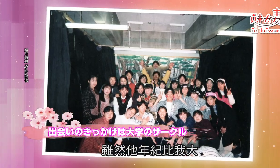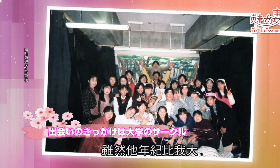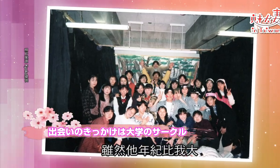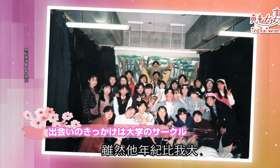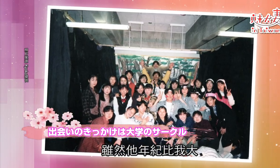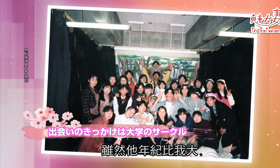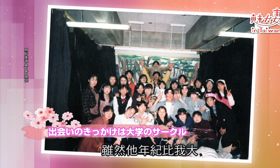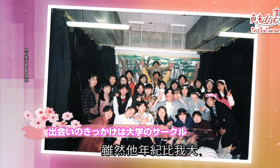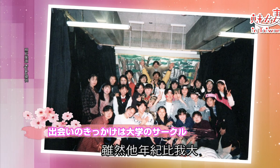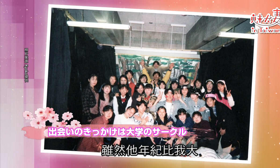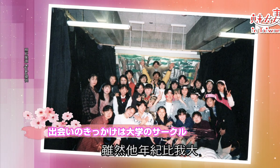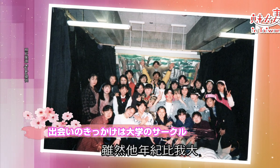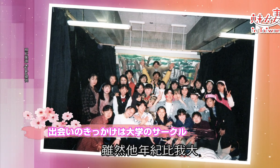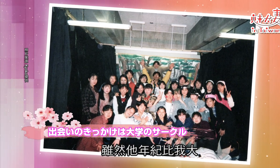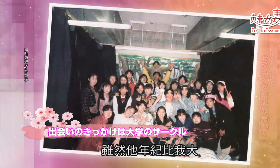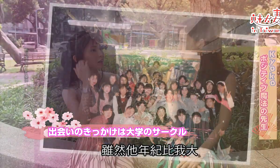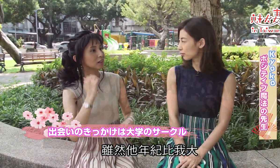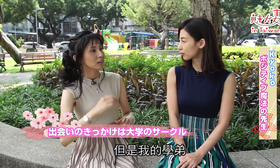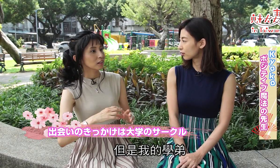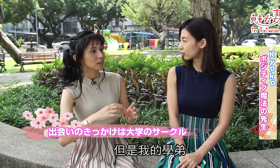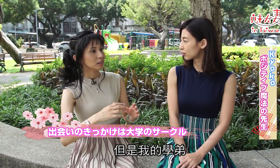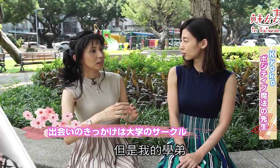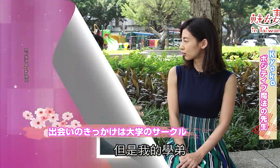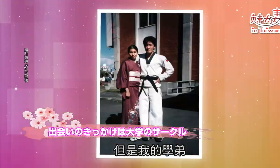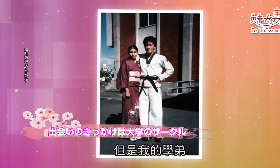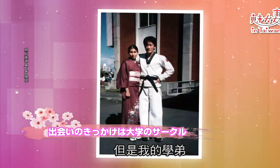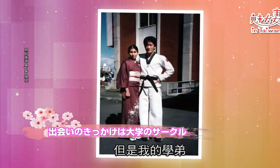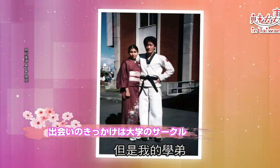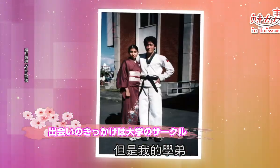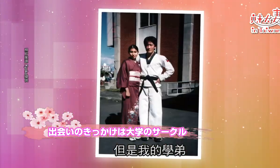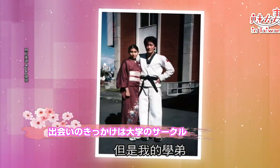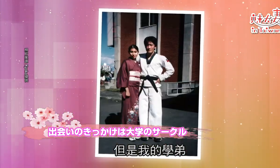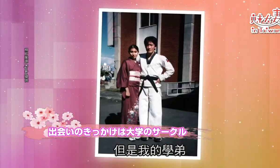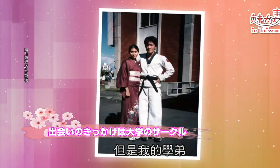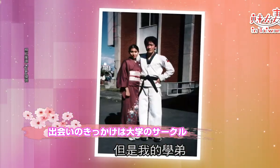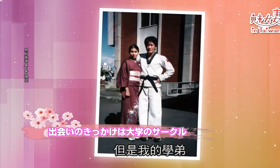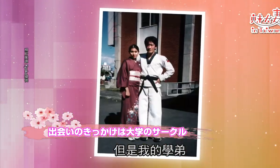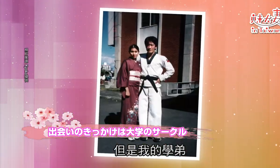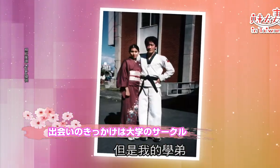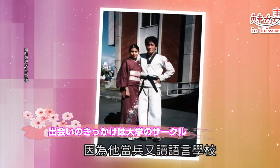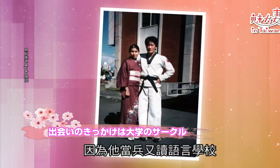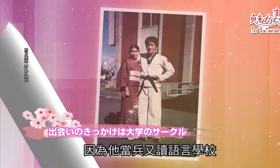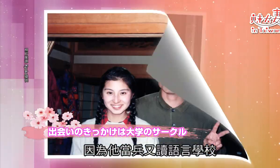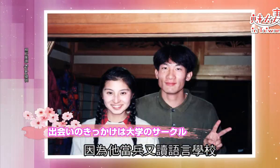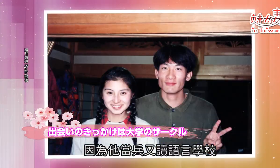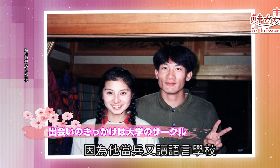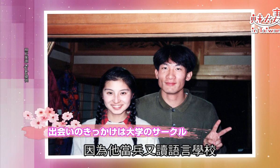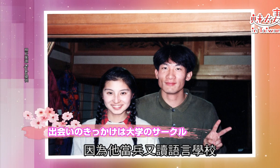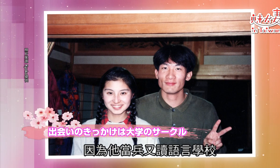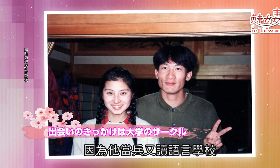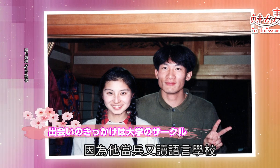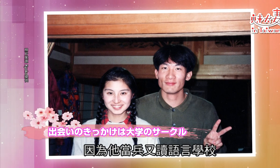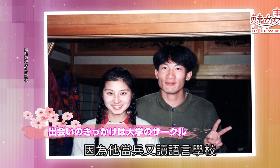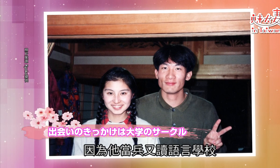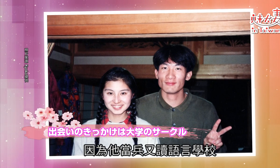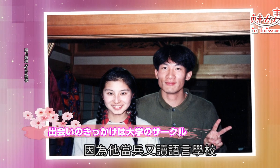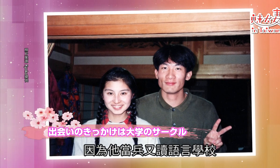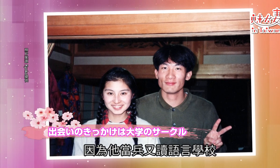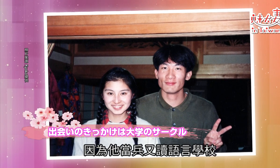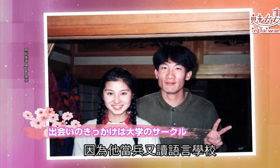の方が年は上なんですが、はい、後から後輩みたいな形で、はいはい、兵役があって、はい、兵役があってその後日本語